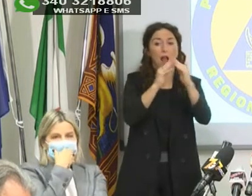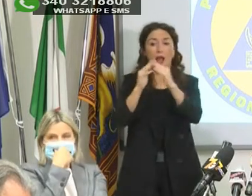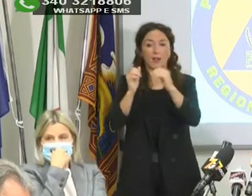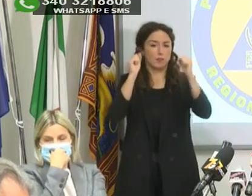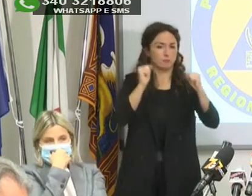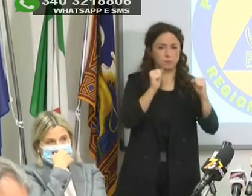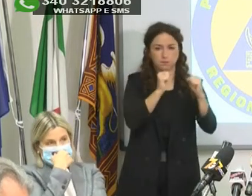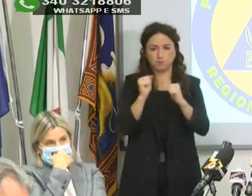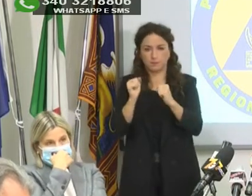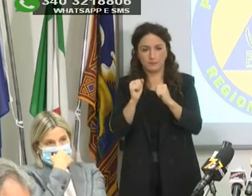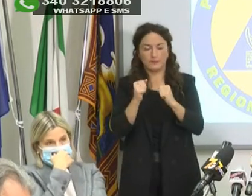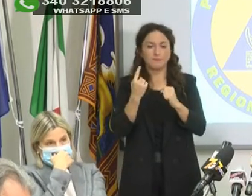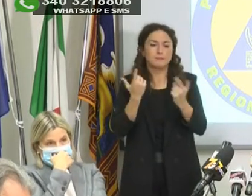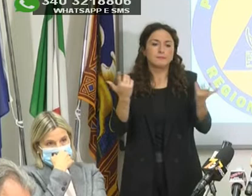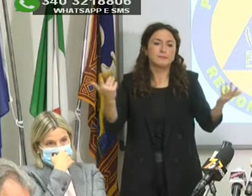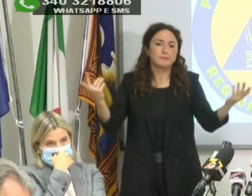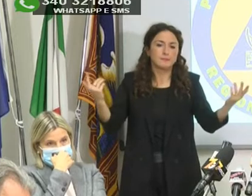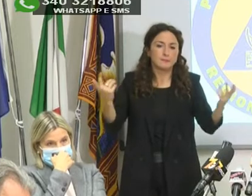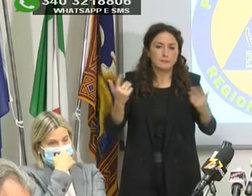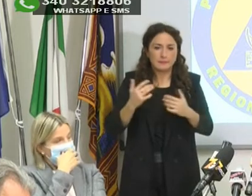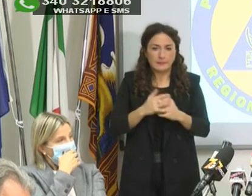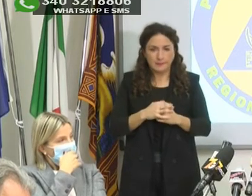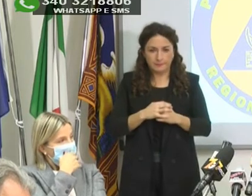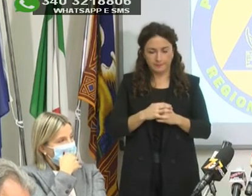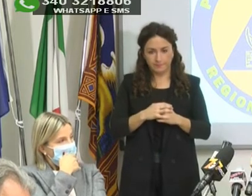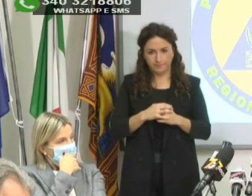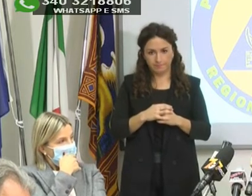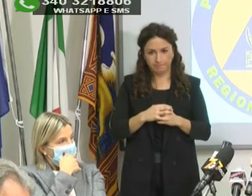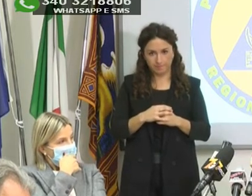legge sui libri. E io penso che